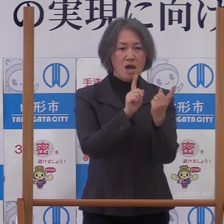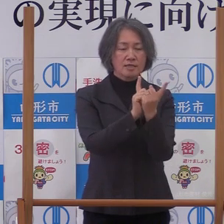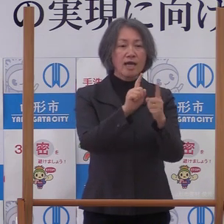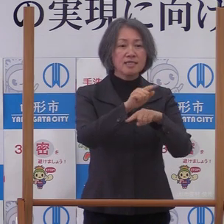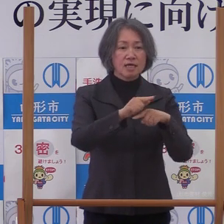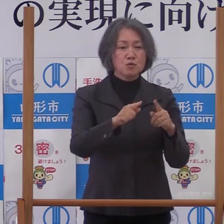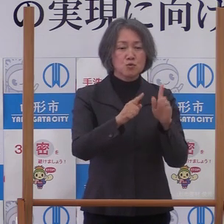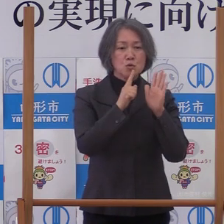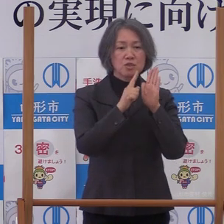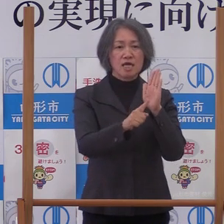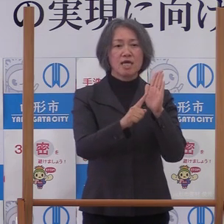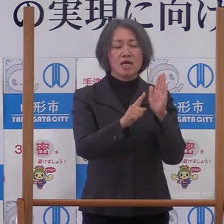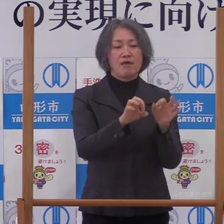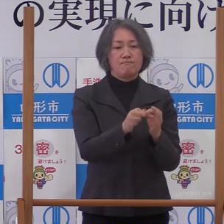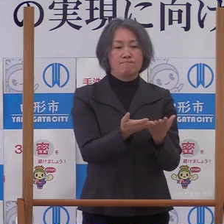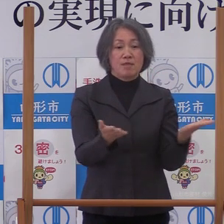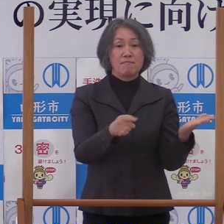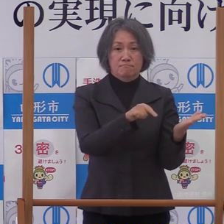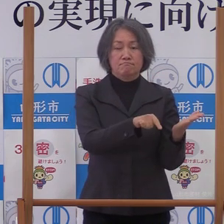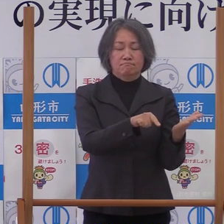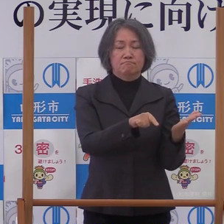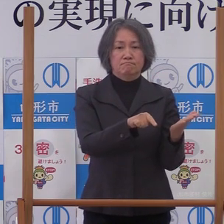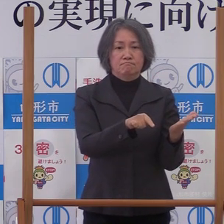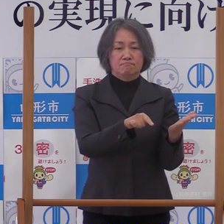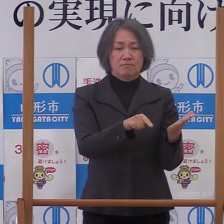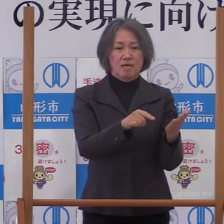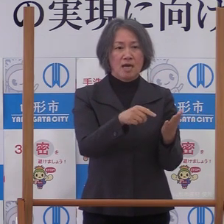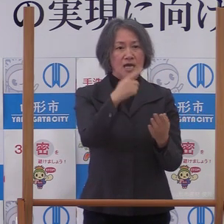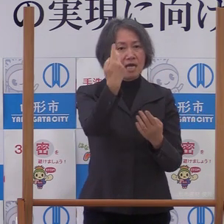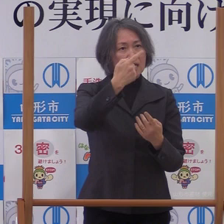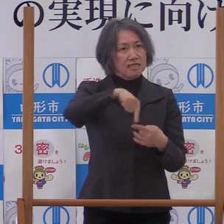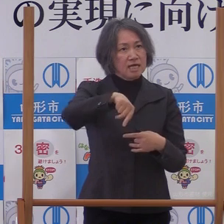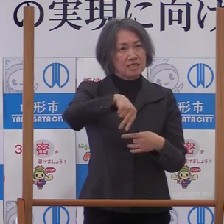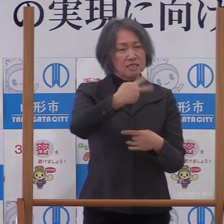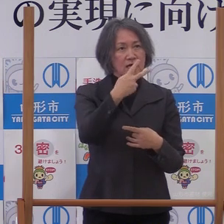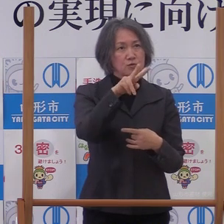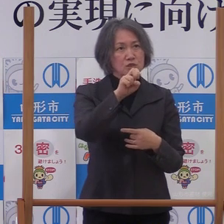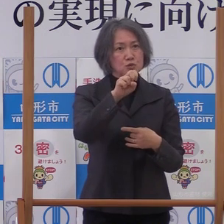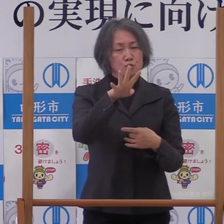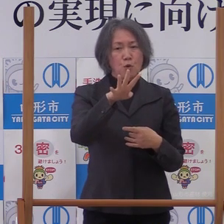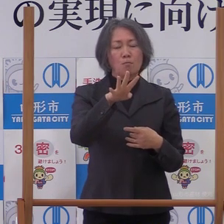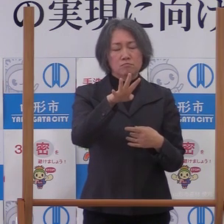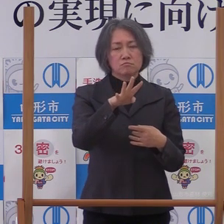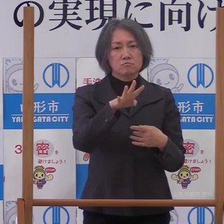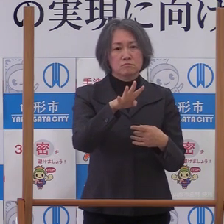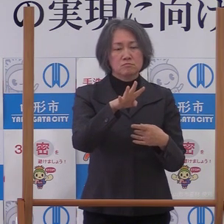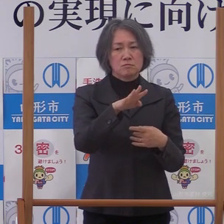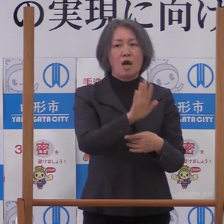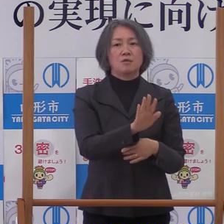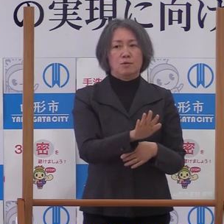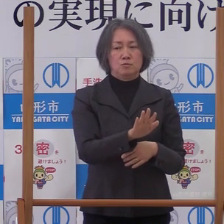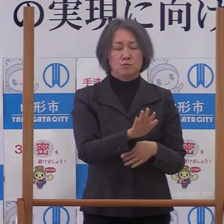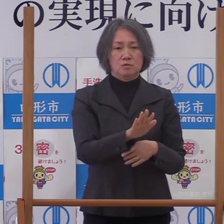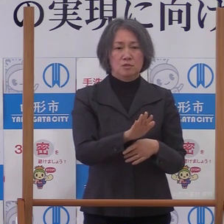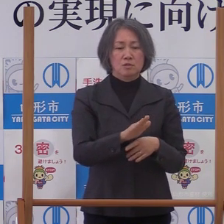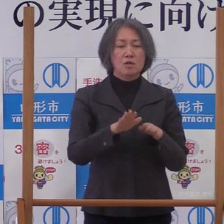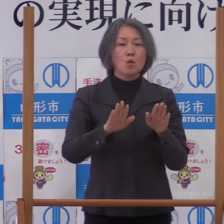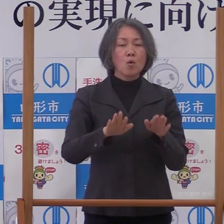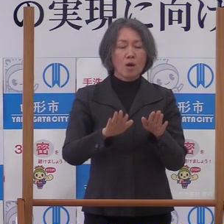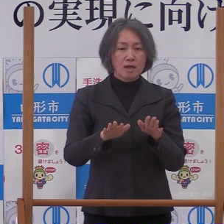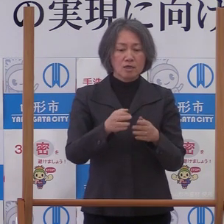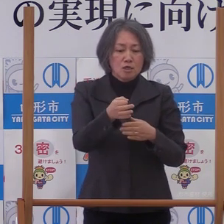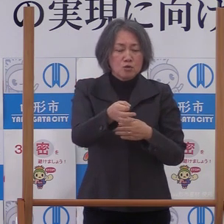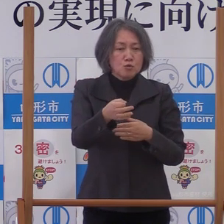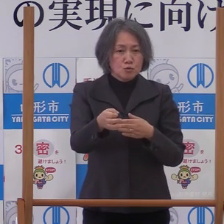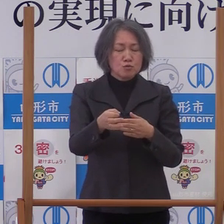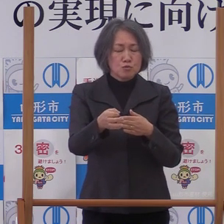宣言店として、宣言をいただいているのが、1224件12月の半ばでございます。さらに今回この給付措置を